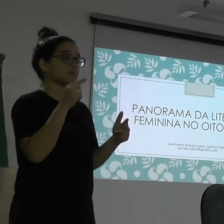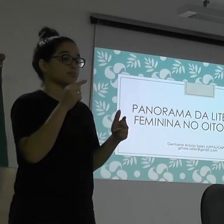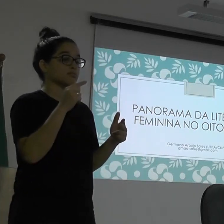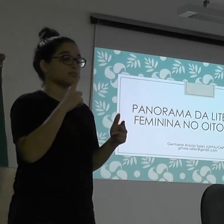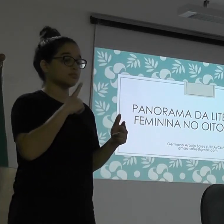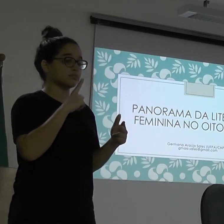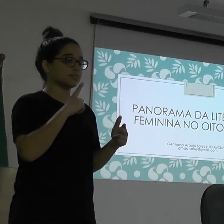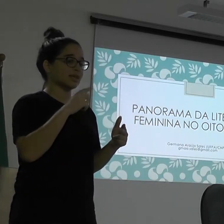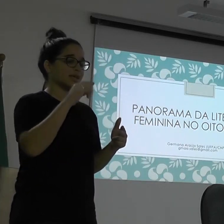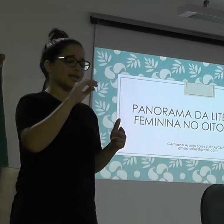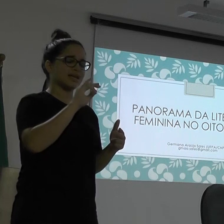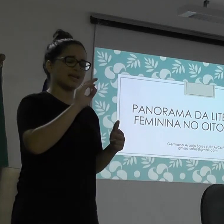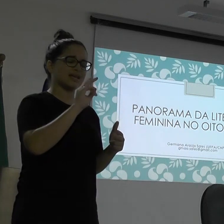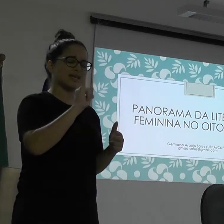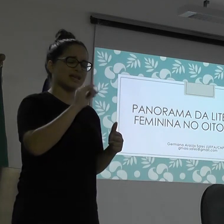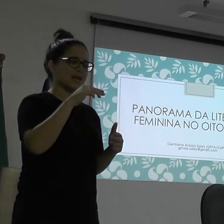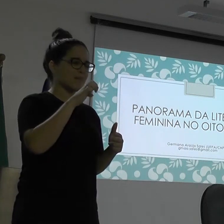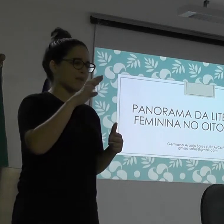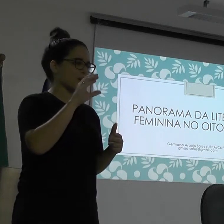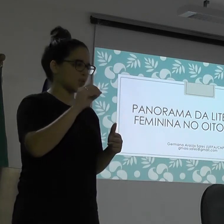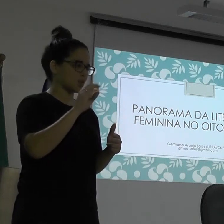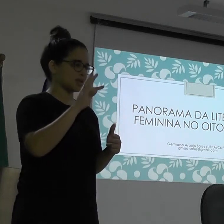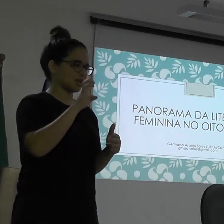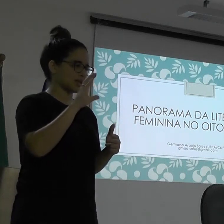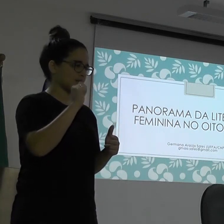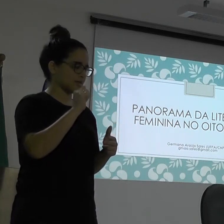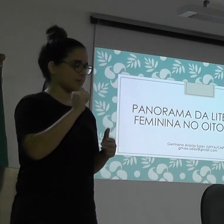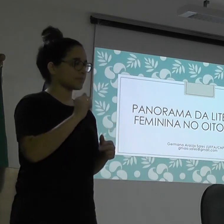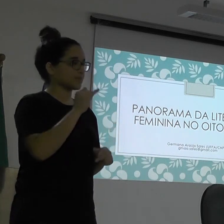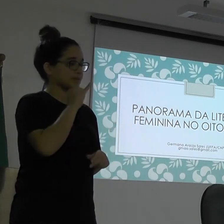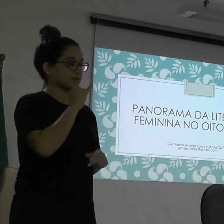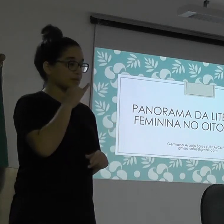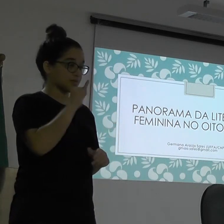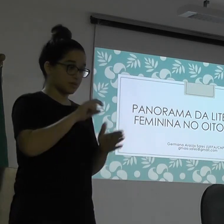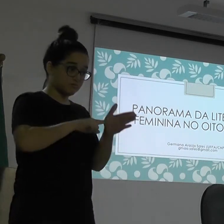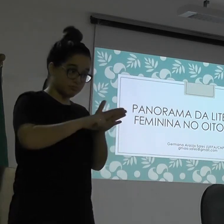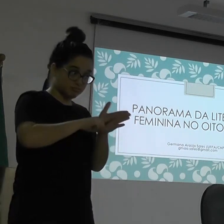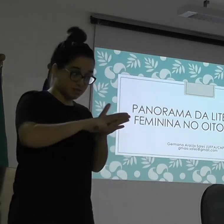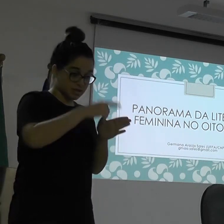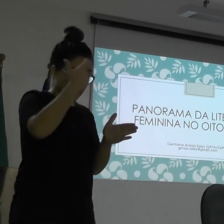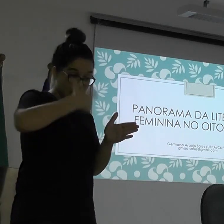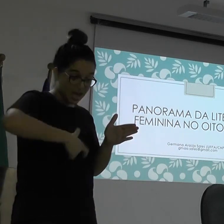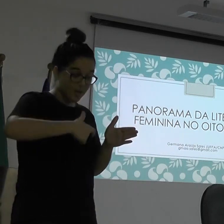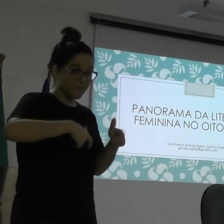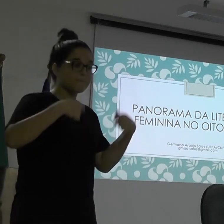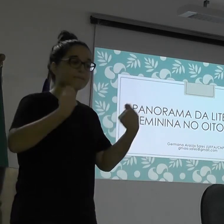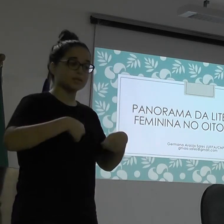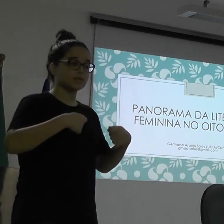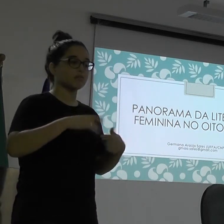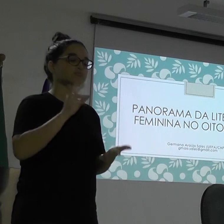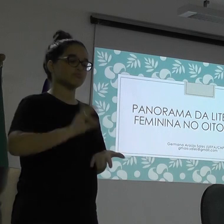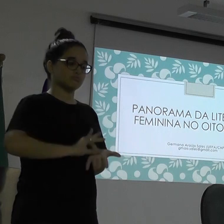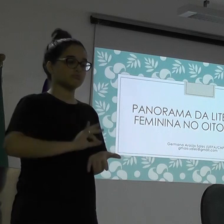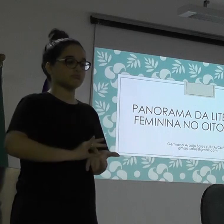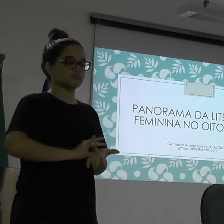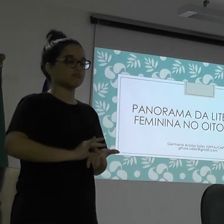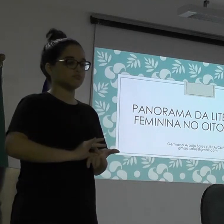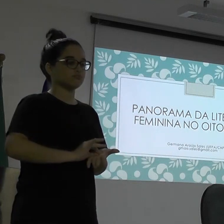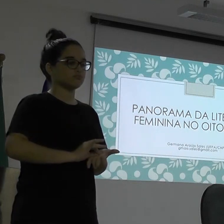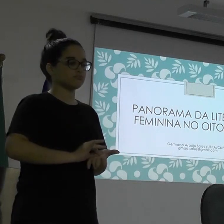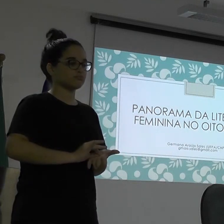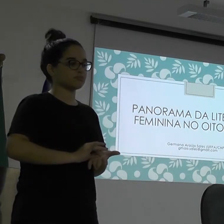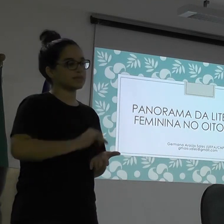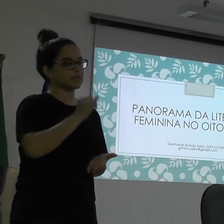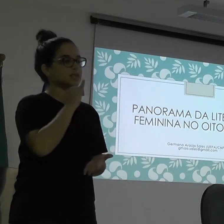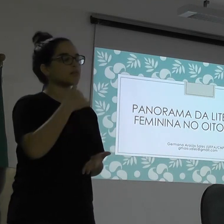aí o pesquisador ele tem que saber o seguinte: quando ele vai fazer uma pesquisa, ele tem que ser honesto. Então, se